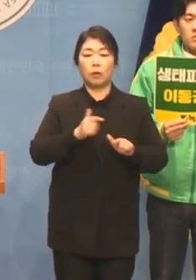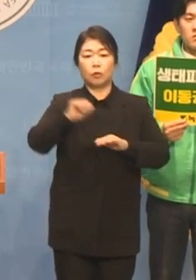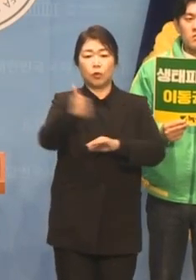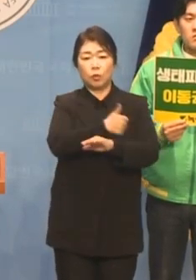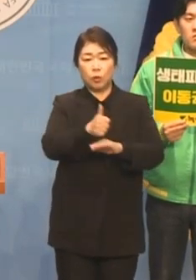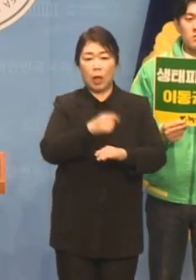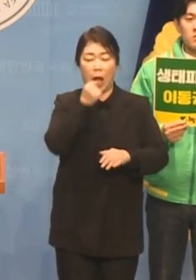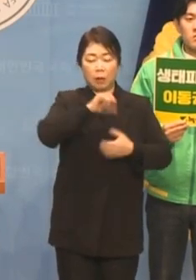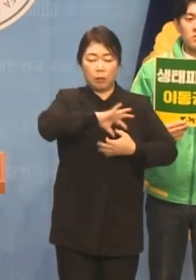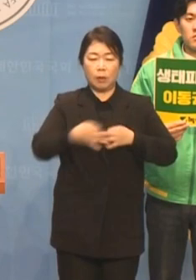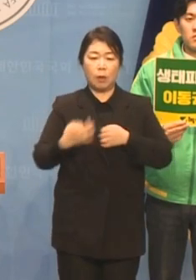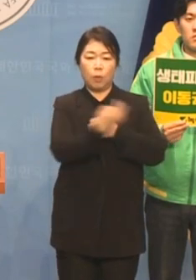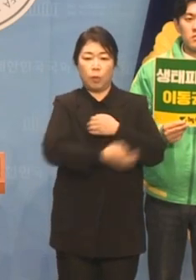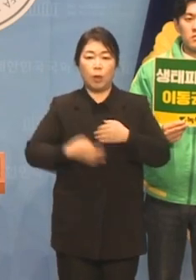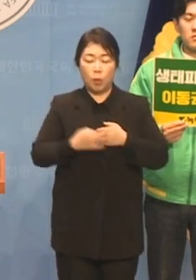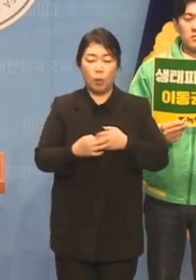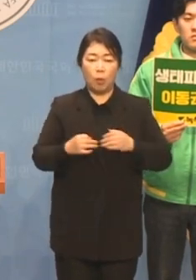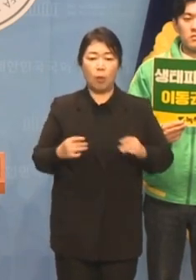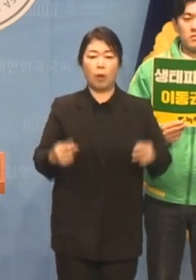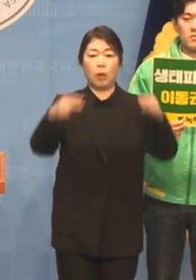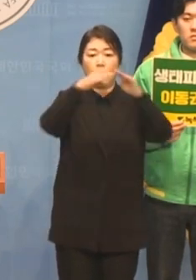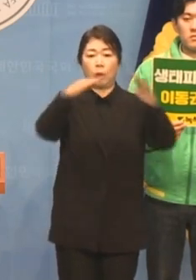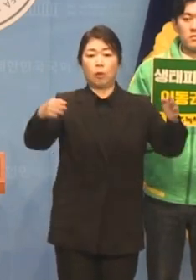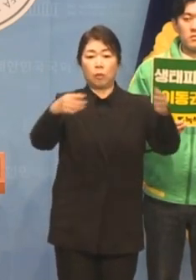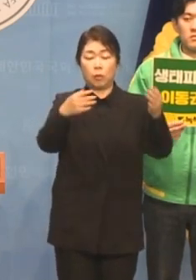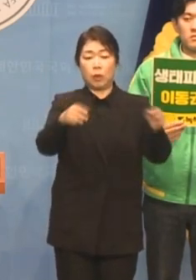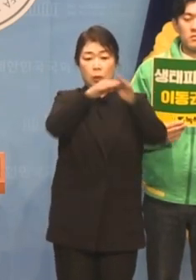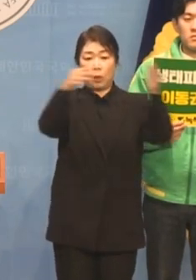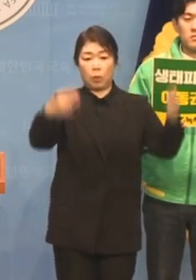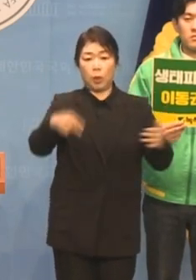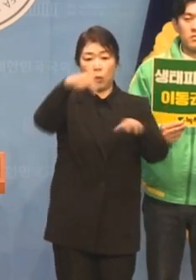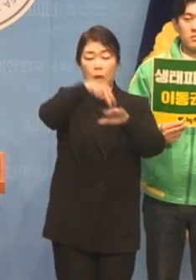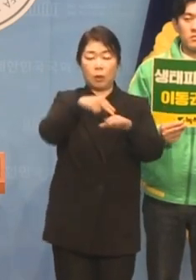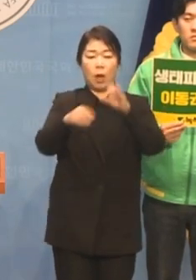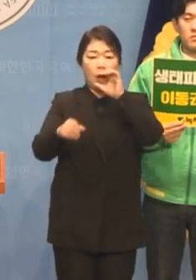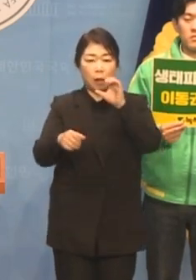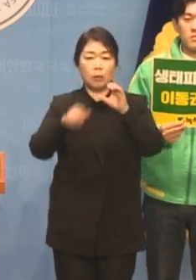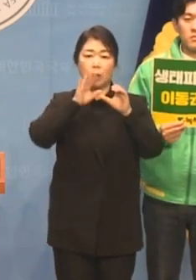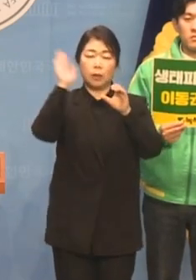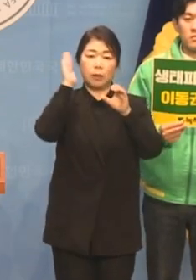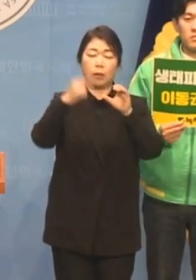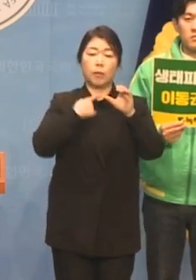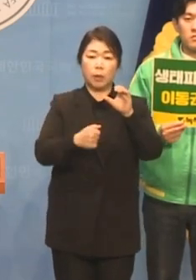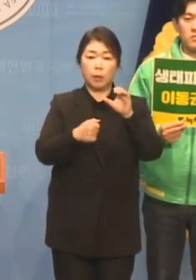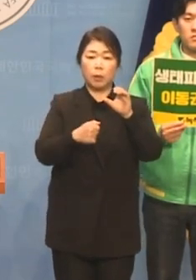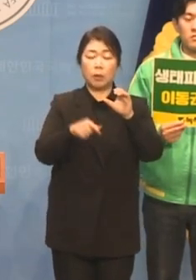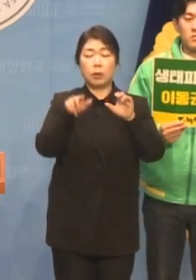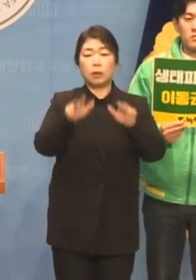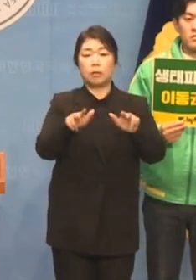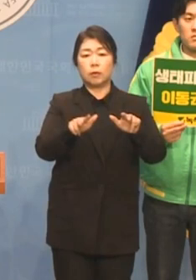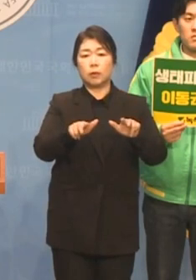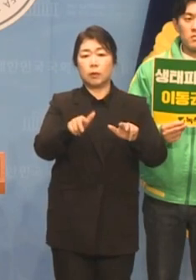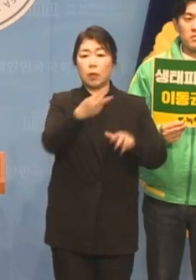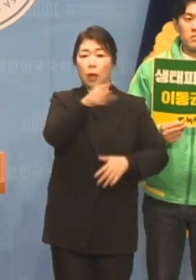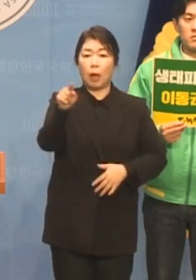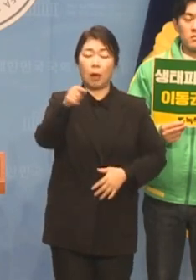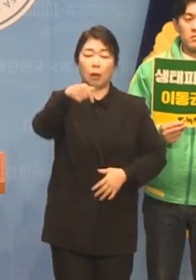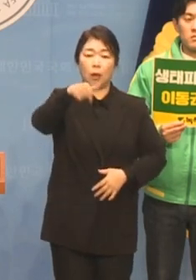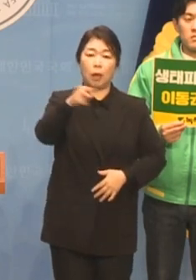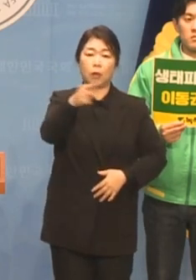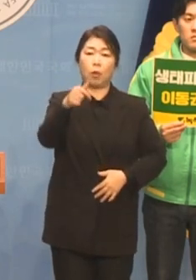몸을 묶었고 캐노피에 올라 확성기를 쥐고 외치기도 했습니다 당장 그 파괴적이고 기만적인 행보를